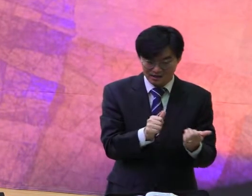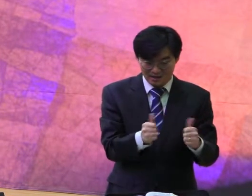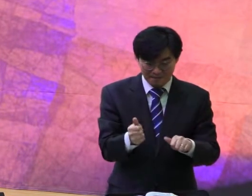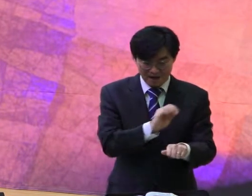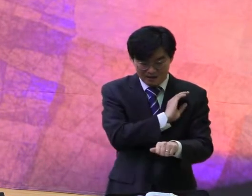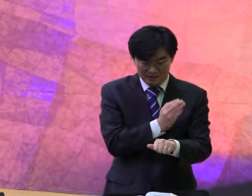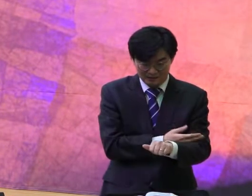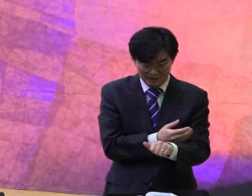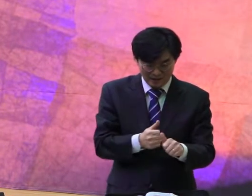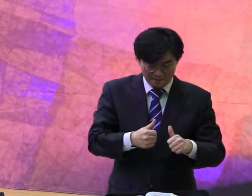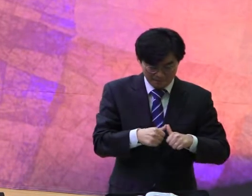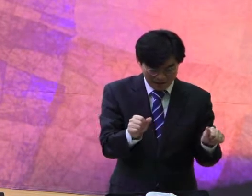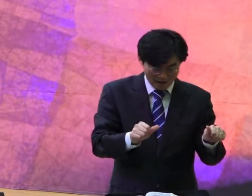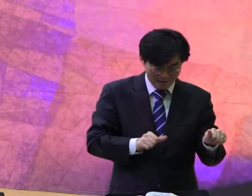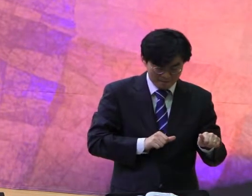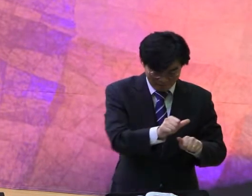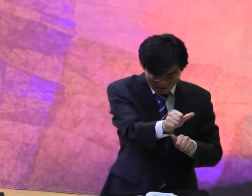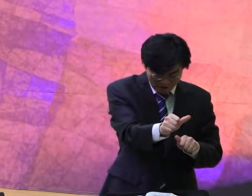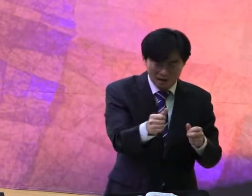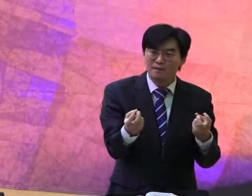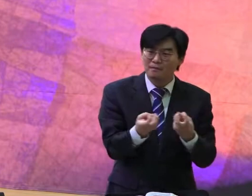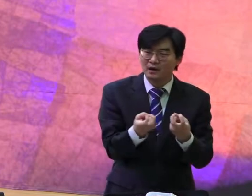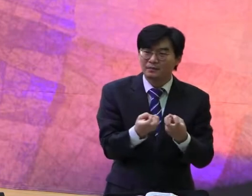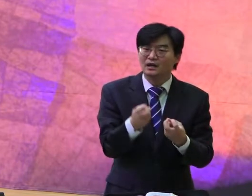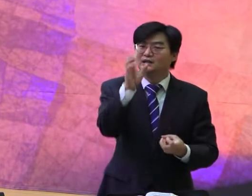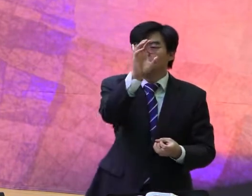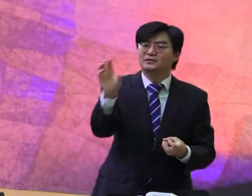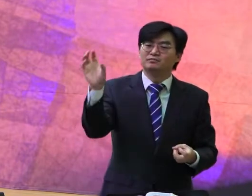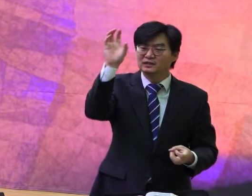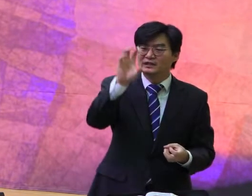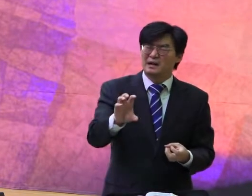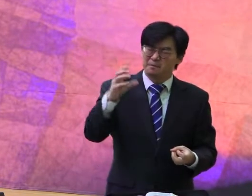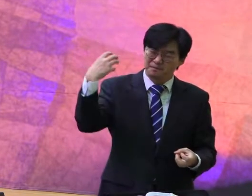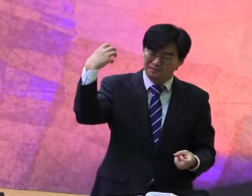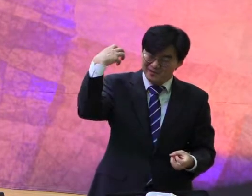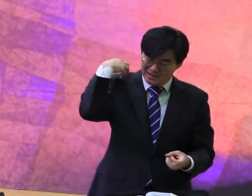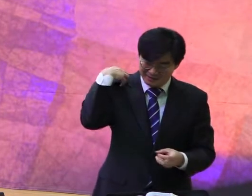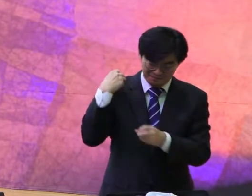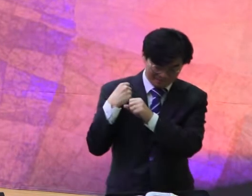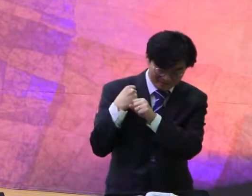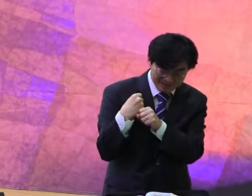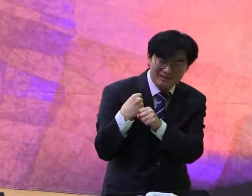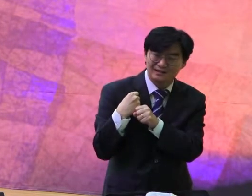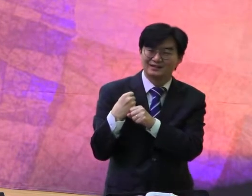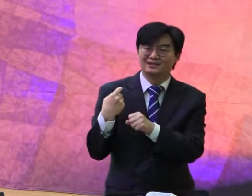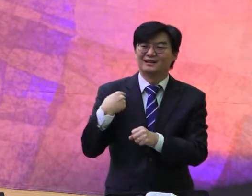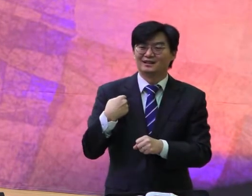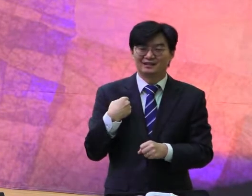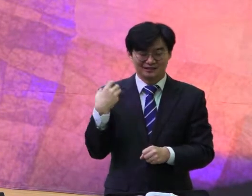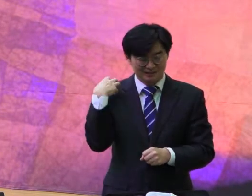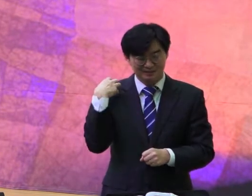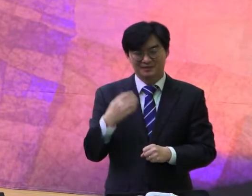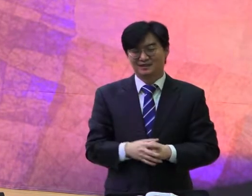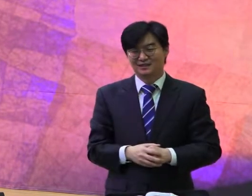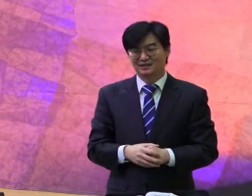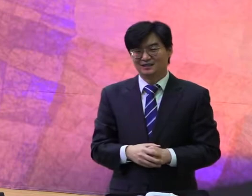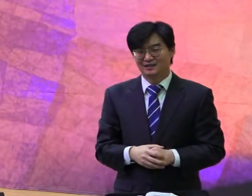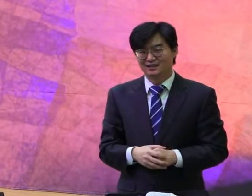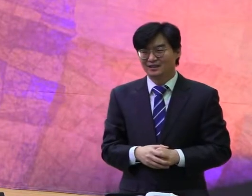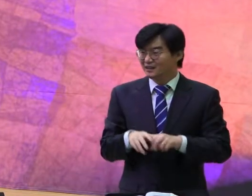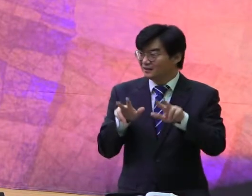방법은 십자가를 지는 것이었습니다. 십자가를 지고 죽는 것이 승리하는 것이었습니다. 그러면